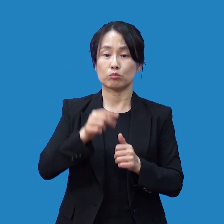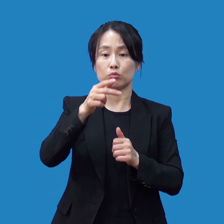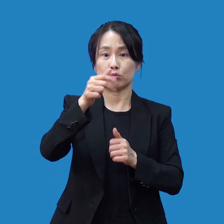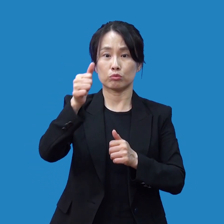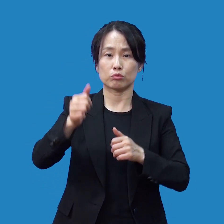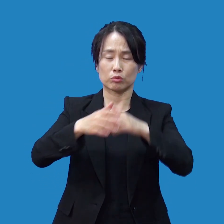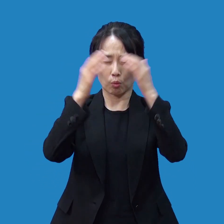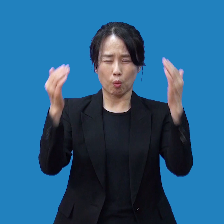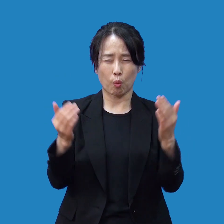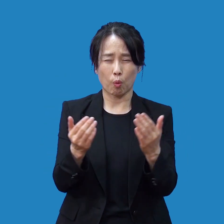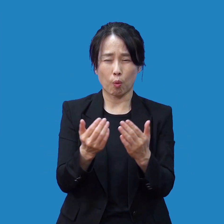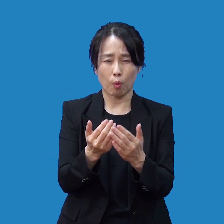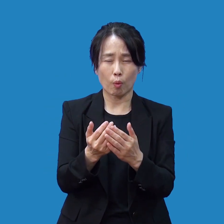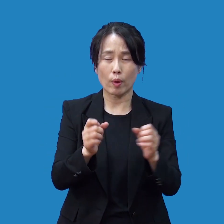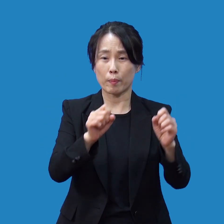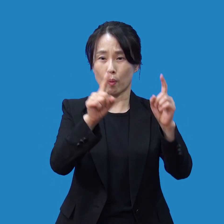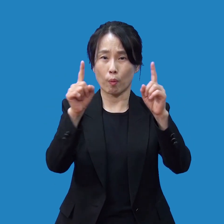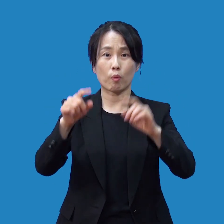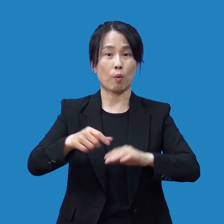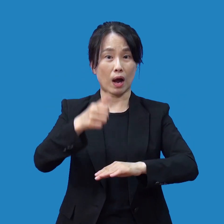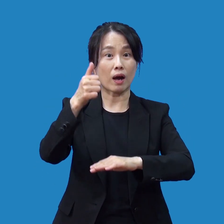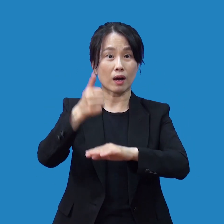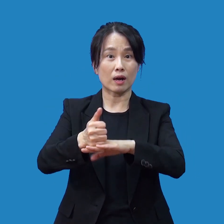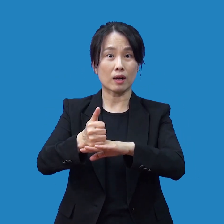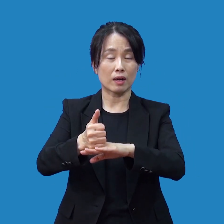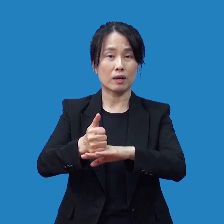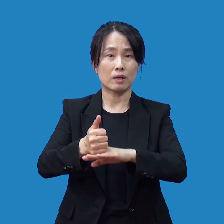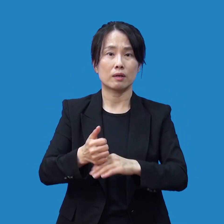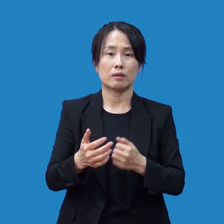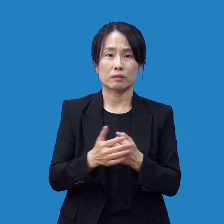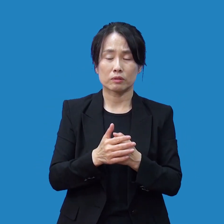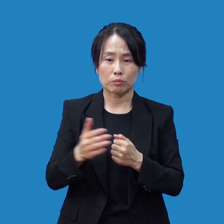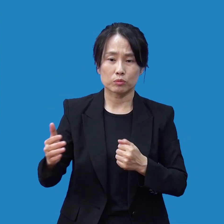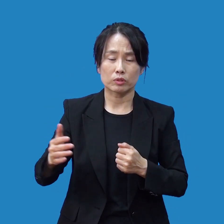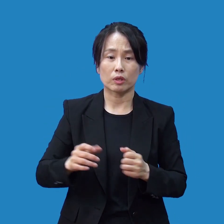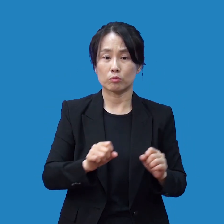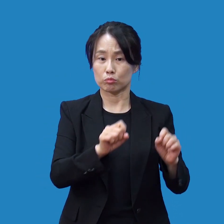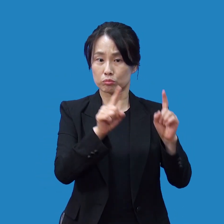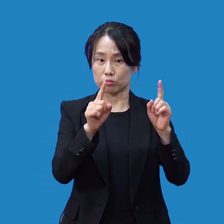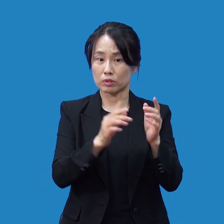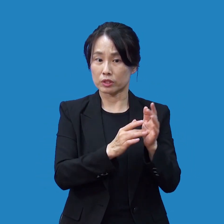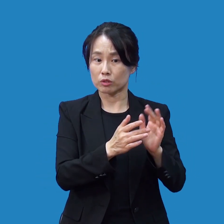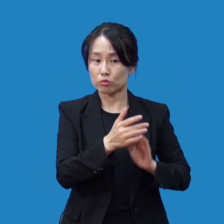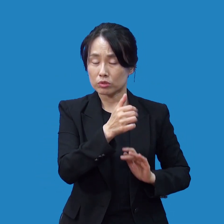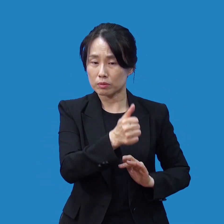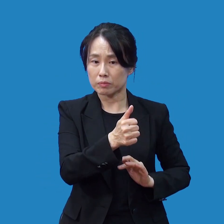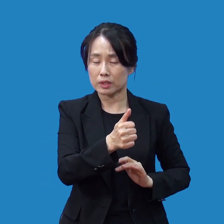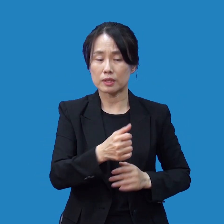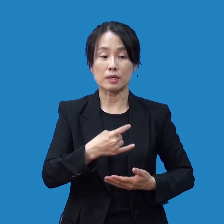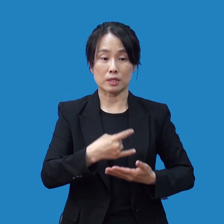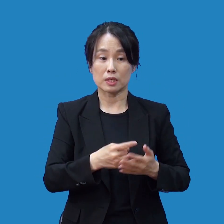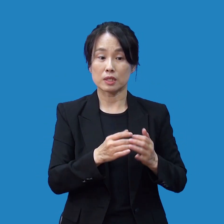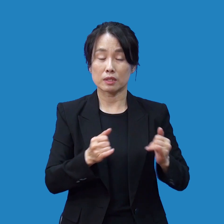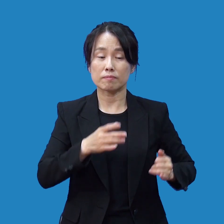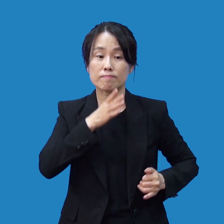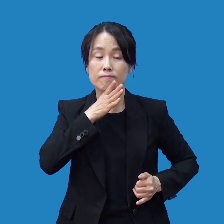회복시키시는 왕이십니다. 그래서 베드로가 부활하신 예수님이 의인일 뿐